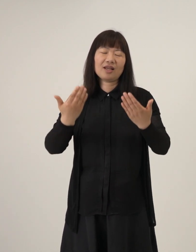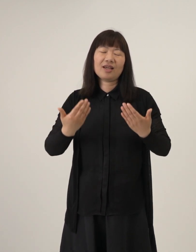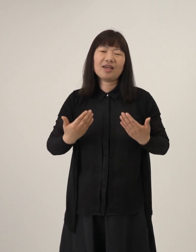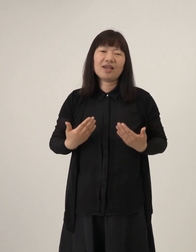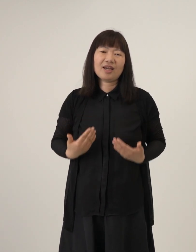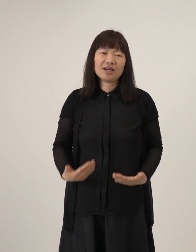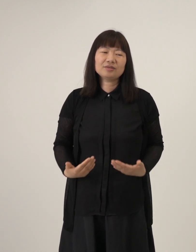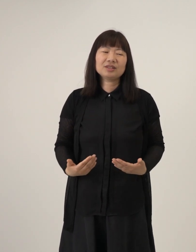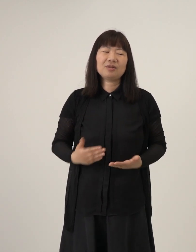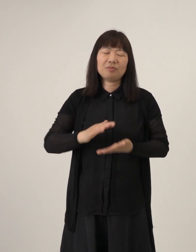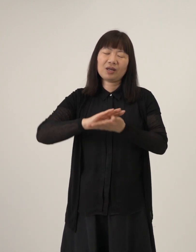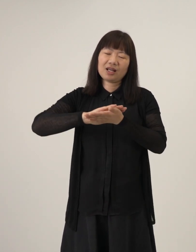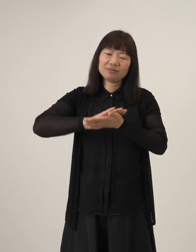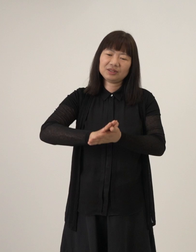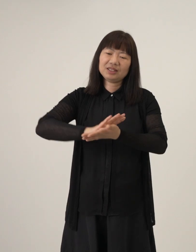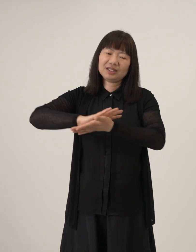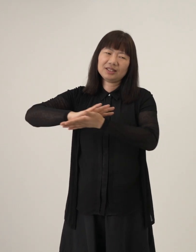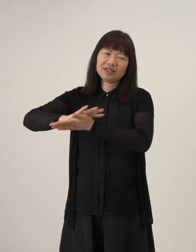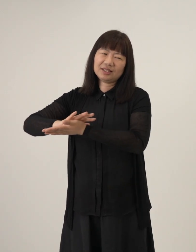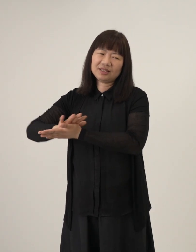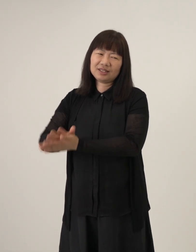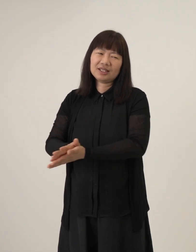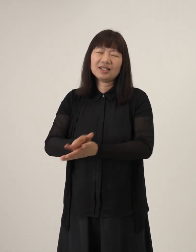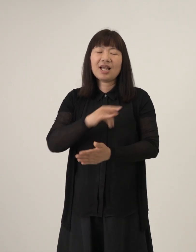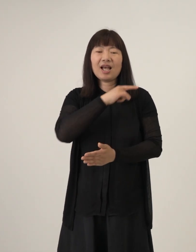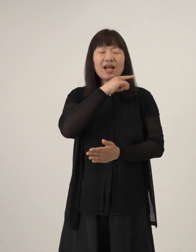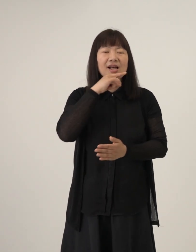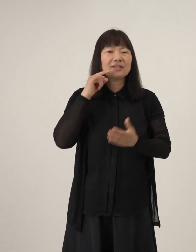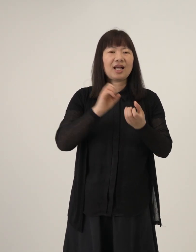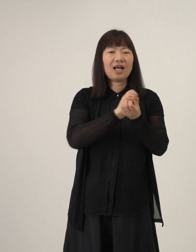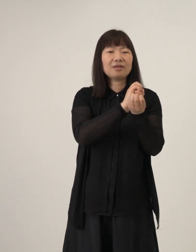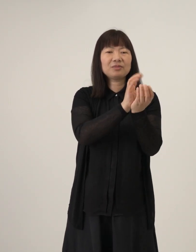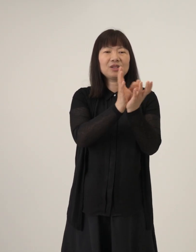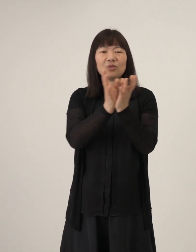외면당하셨네. 짓밟힌